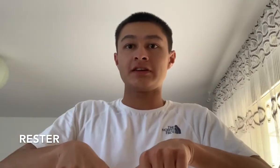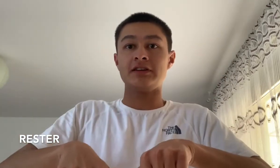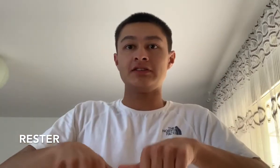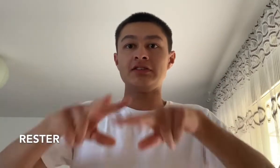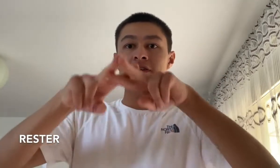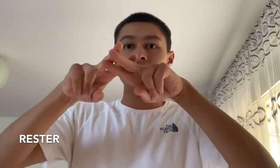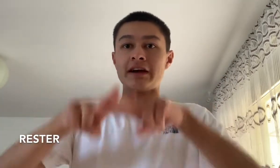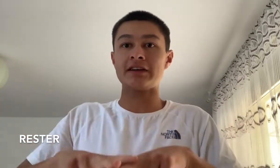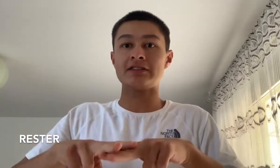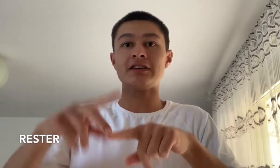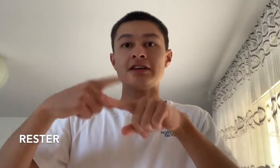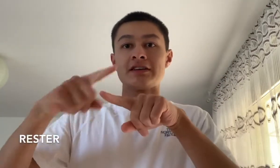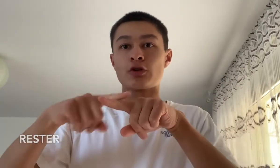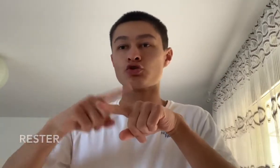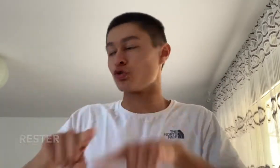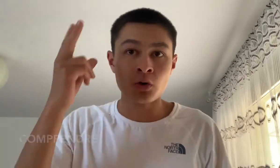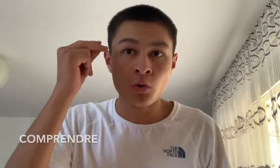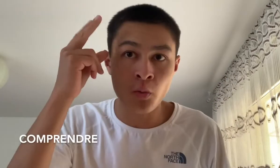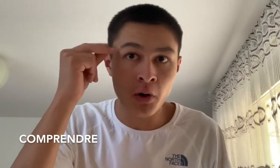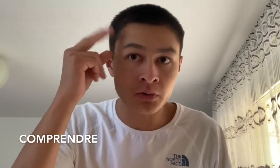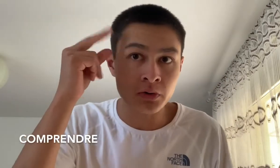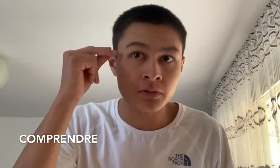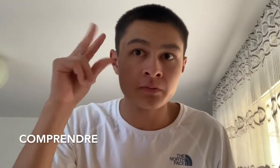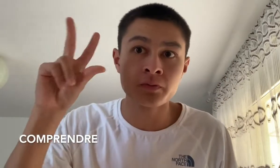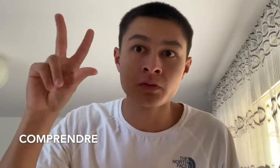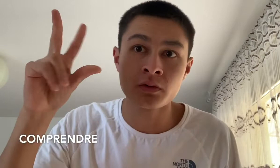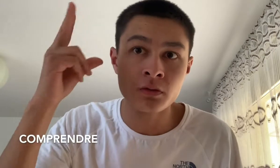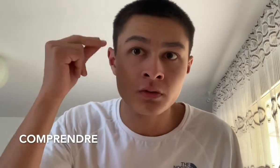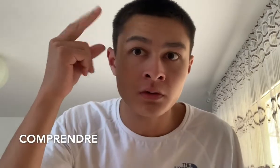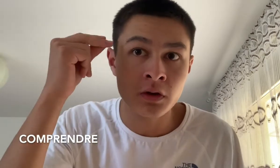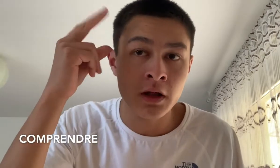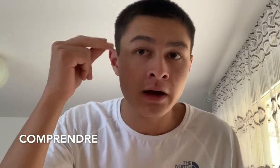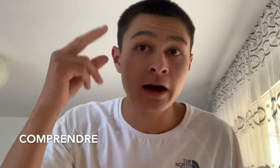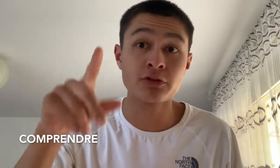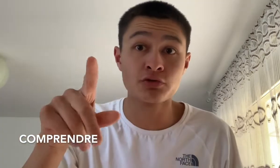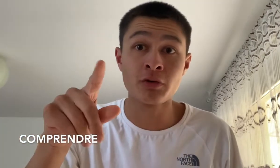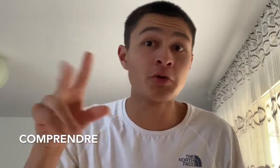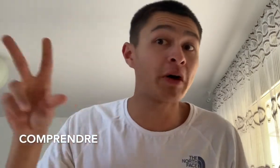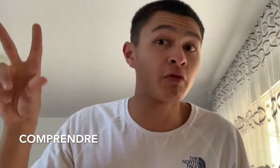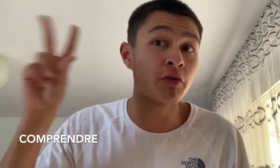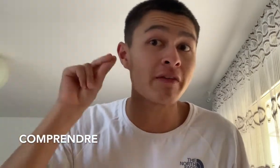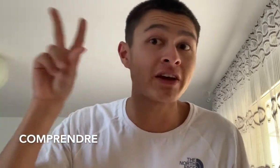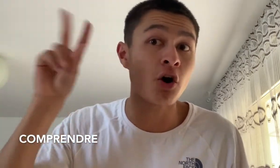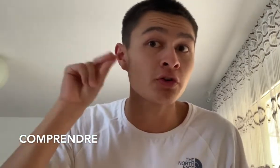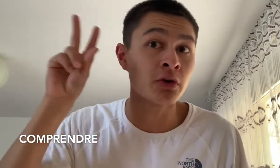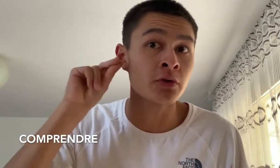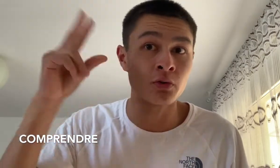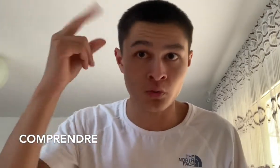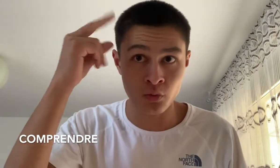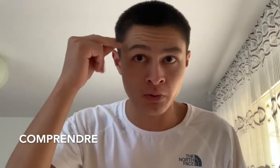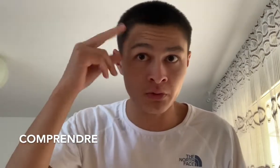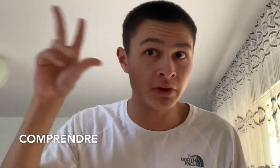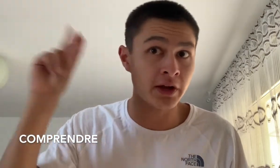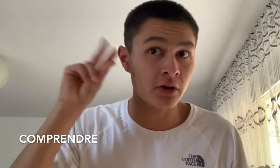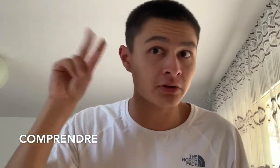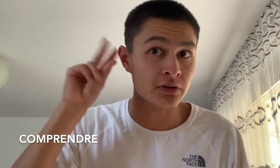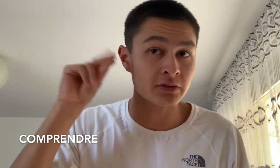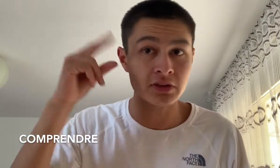ici et rester quelque chose. Comprendre. Attention à ne pas confondre avec entendre. Comprendre et entendre, c'est